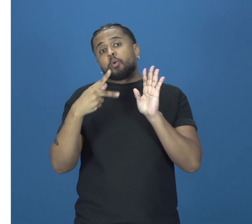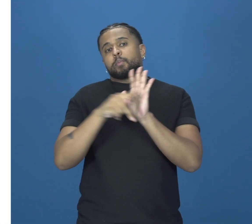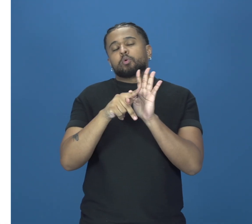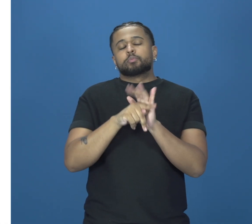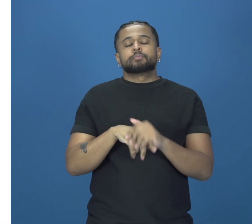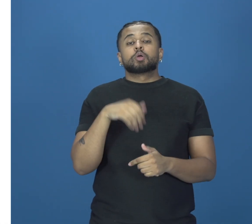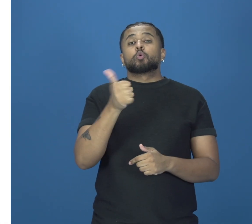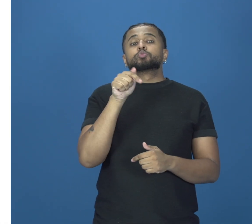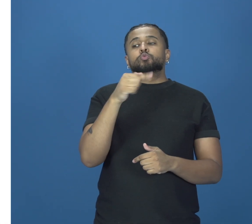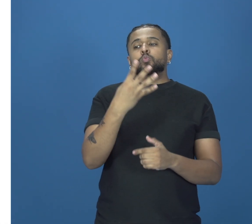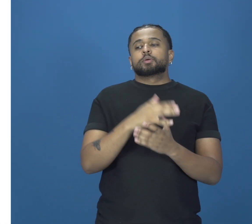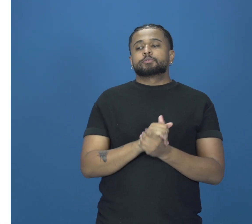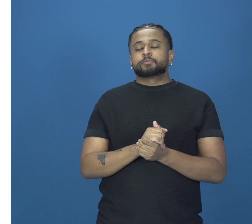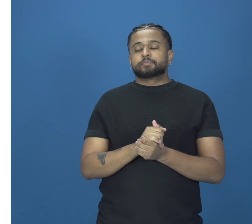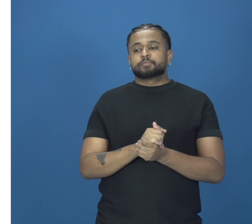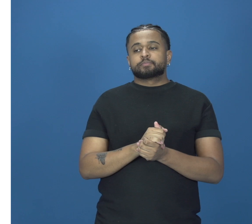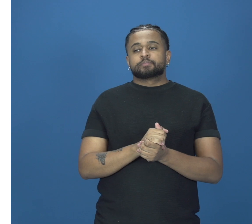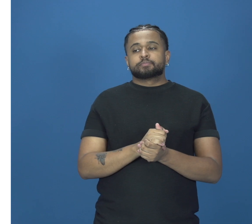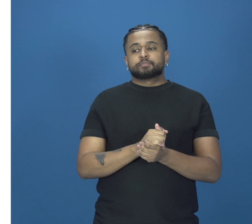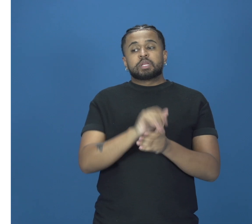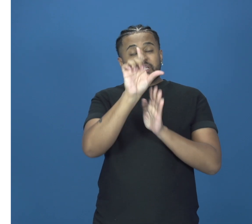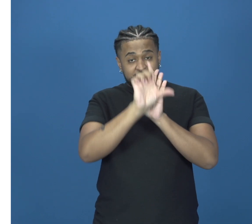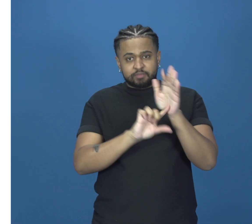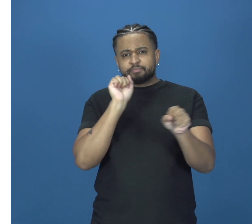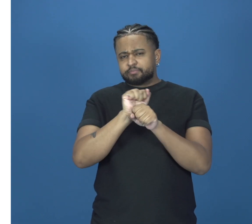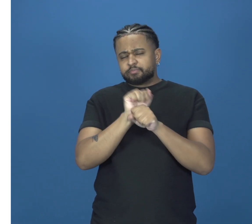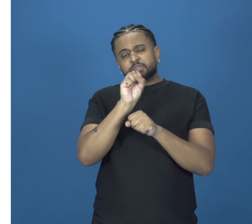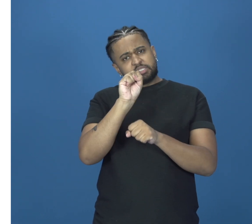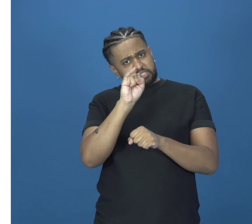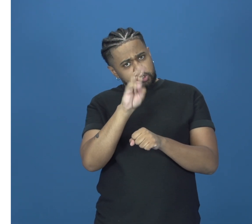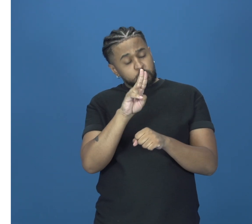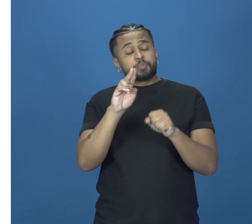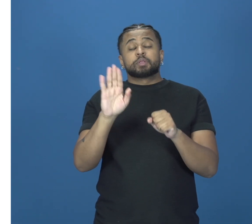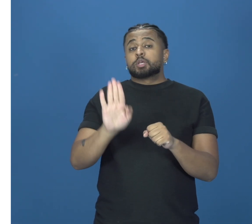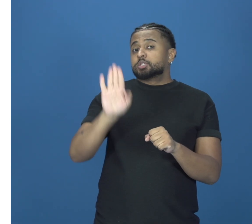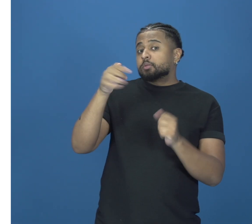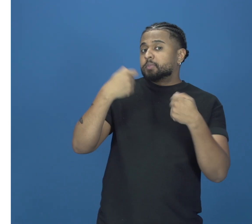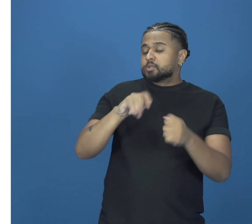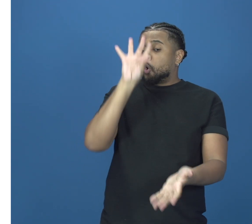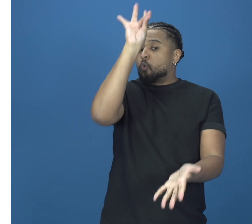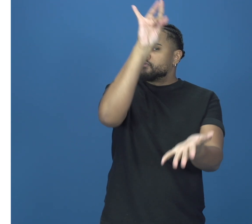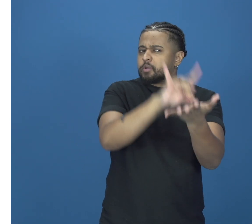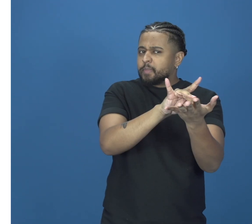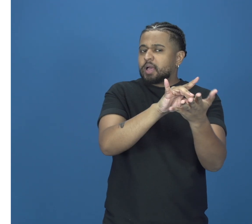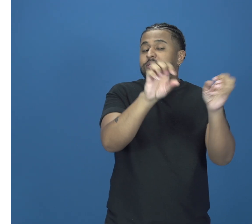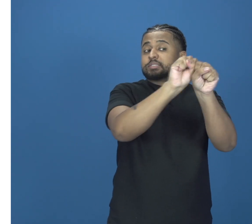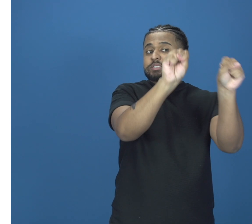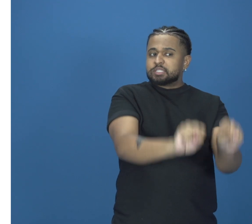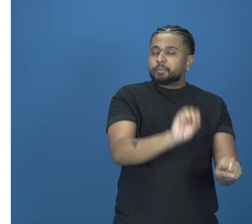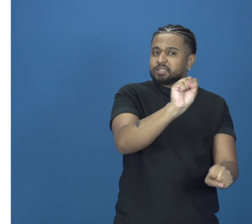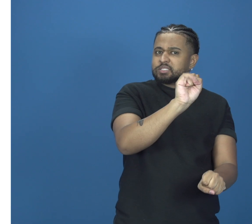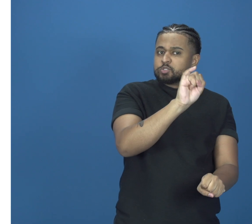próprios. 11.4. Para constar na lista de espera do SISU, o candidato deverá confirmar no sistema próprio do